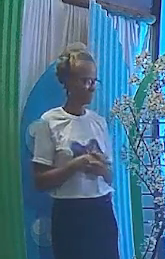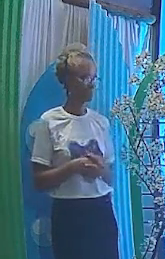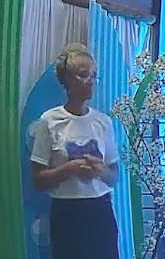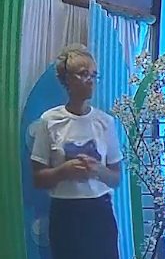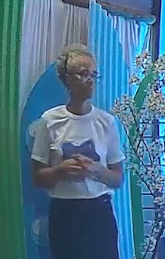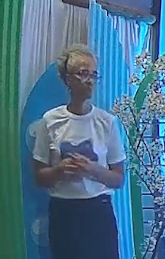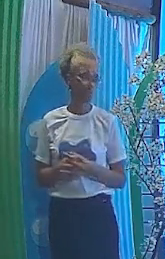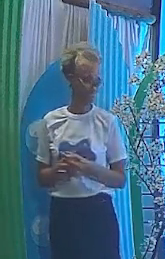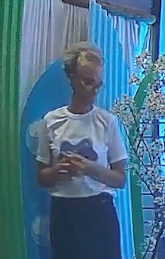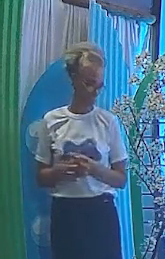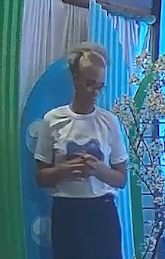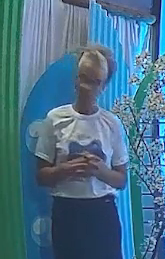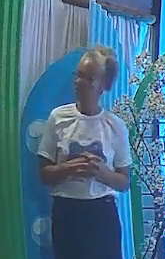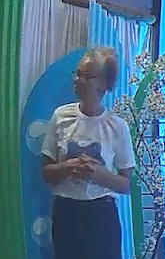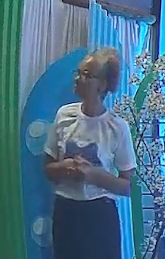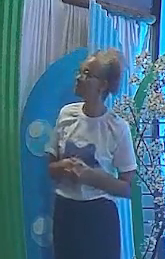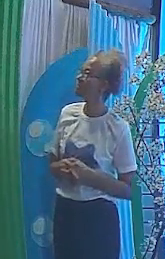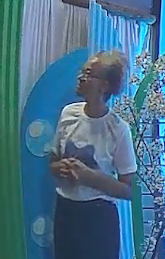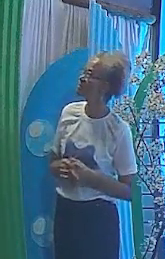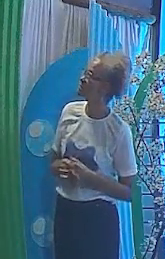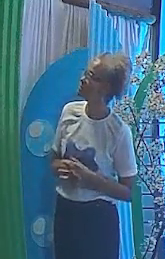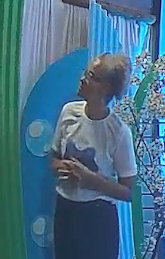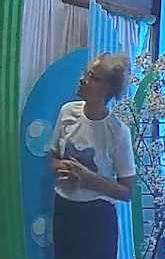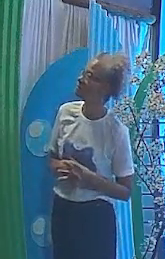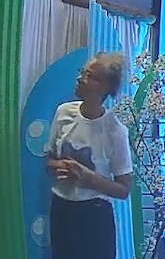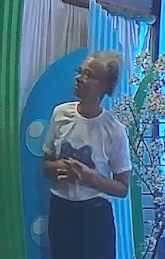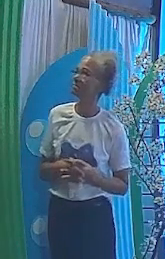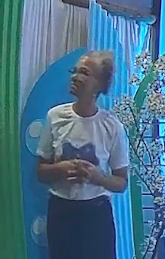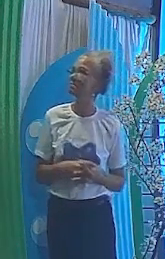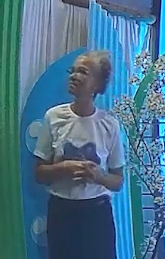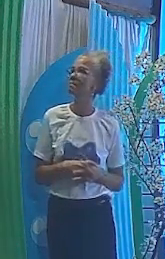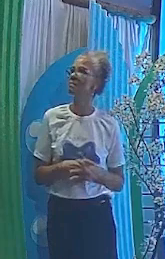Quem vai agora? Boa noite.